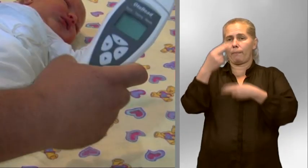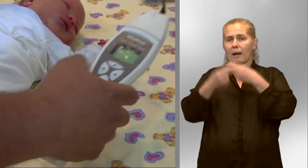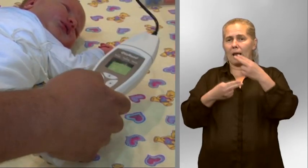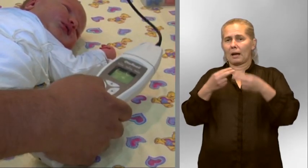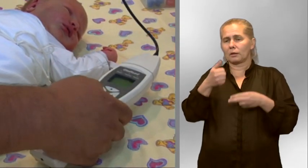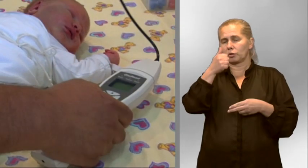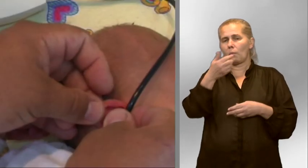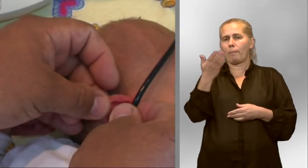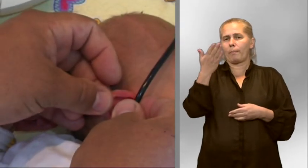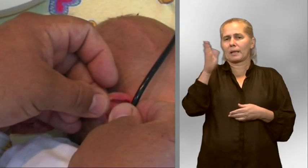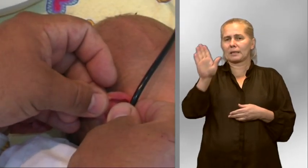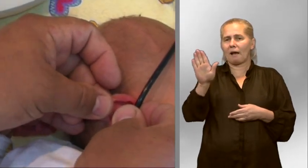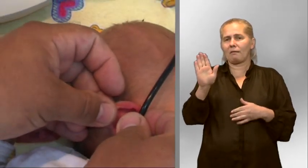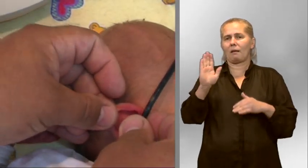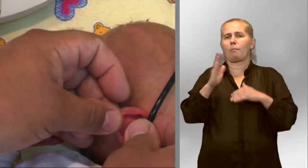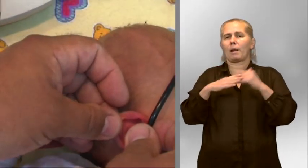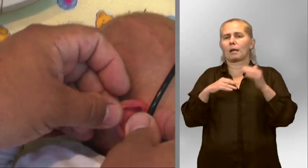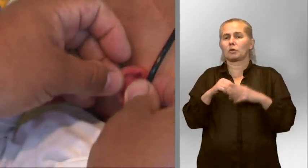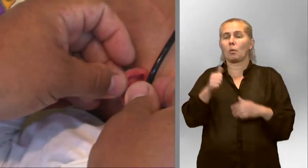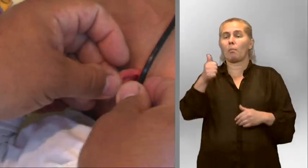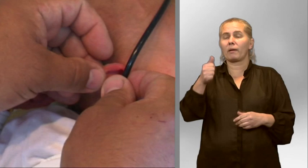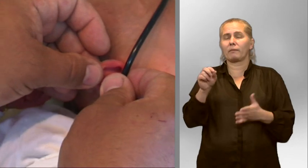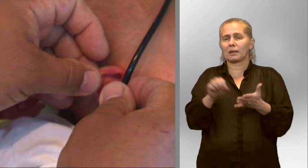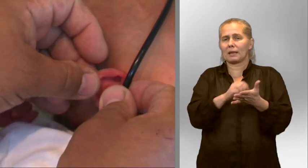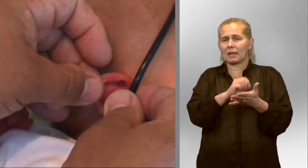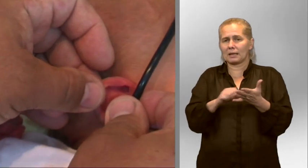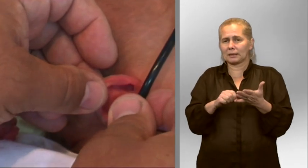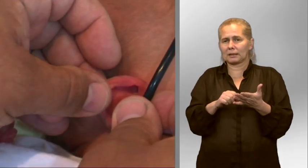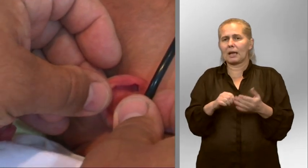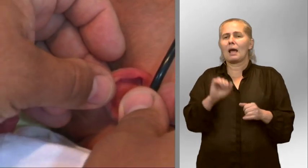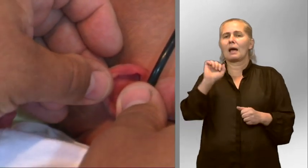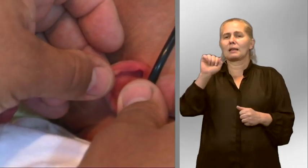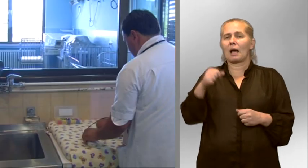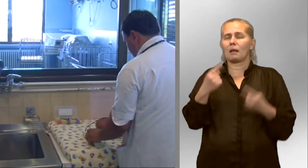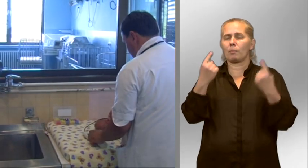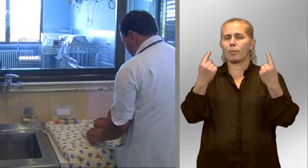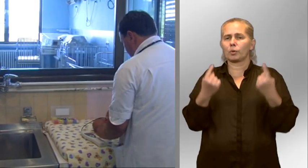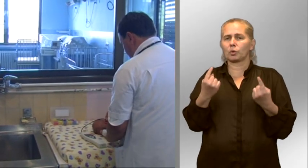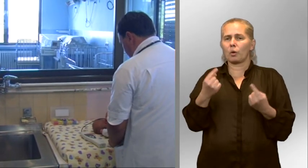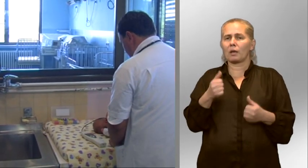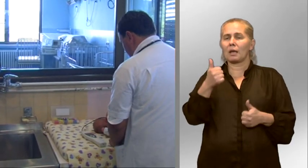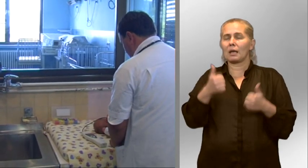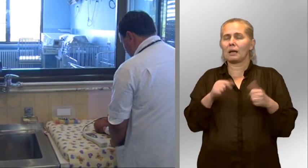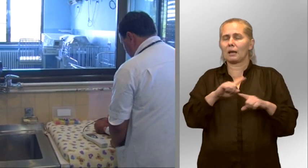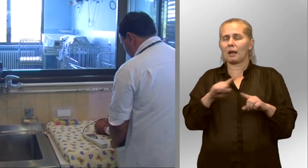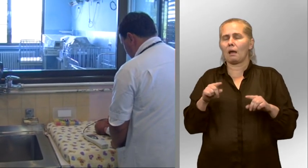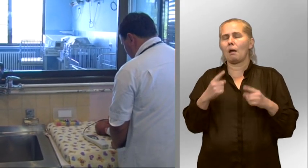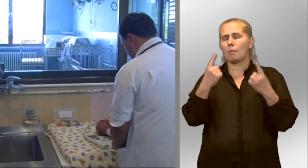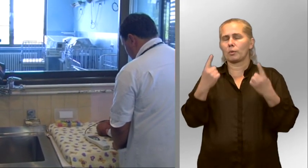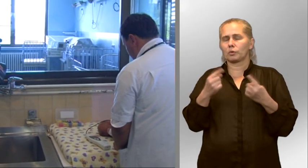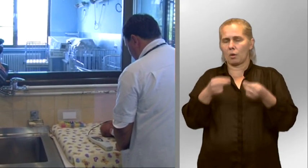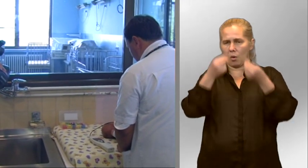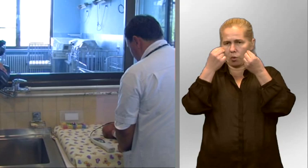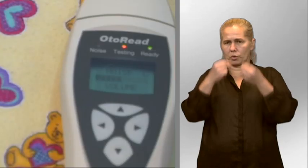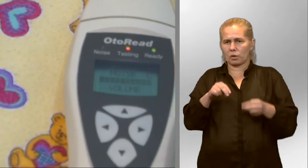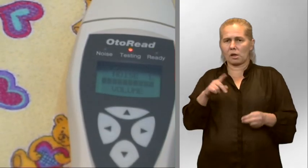taj prvi screening, znači to je praktično prvo testiranje da li postoji ili ne postoji